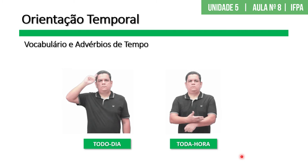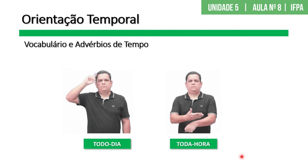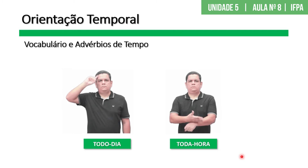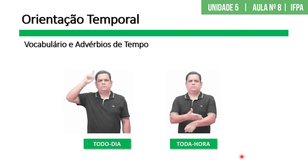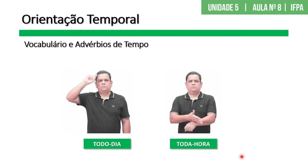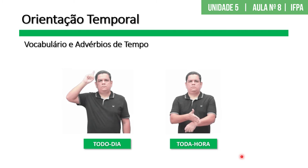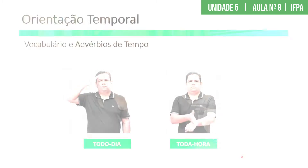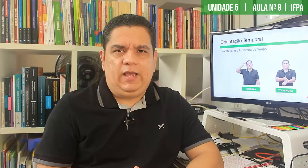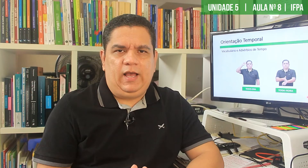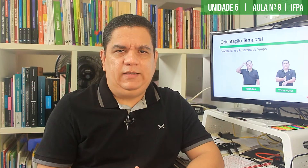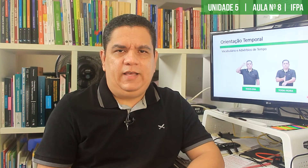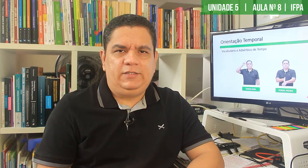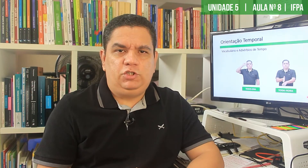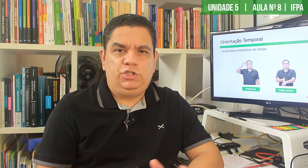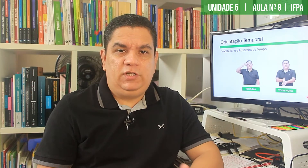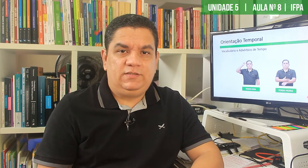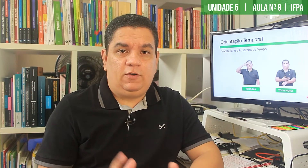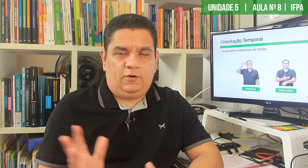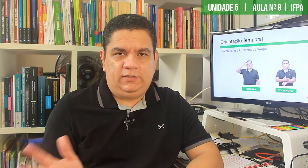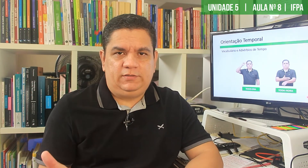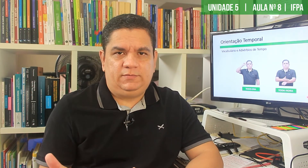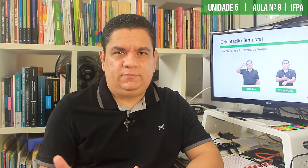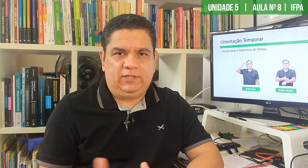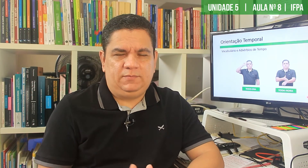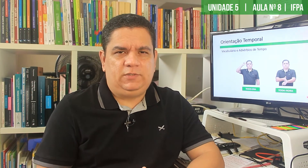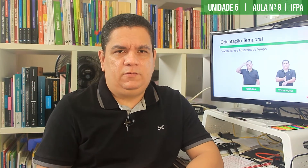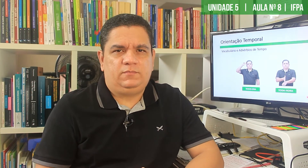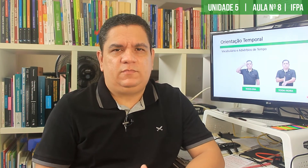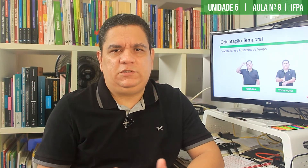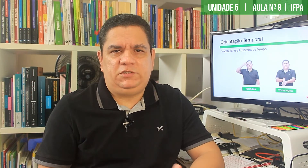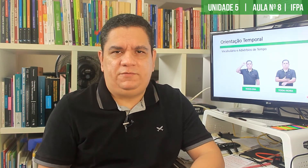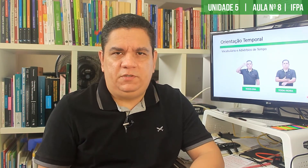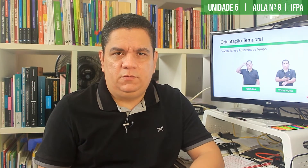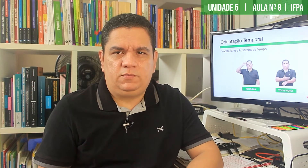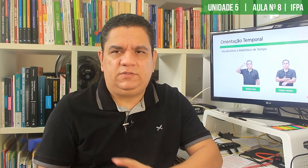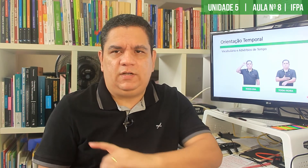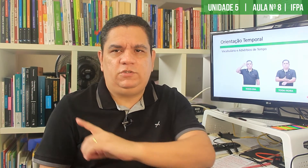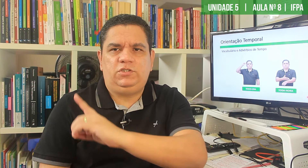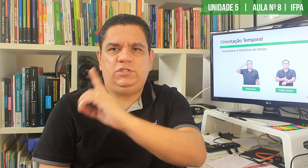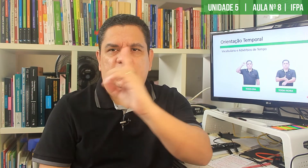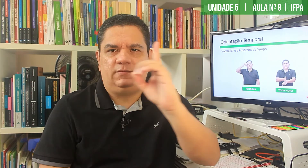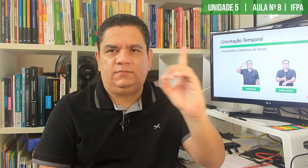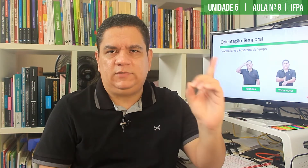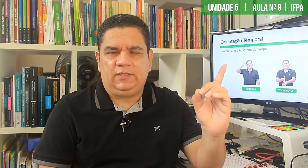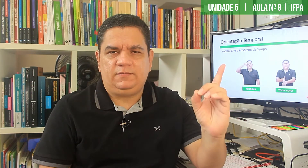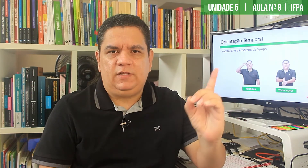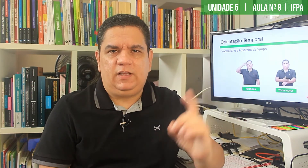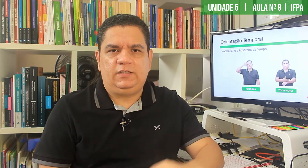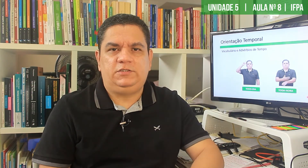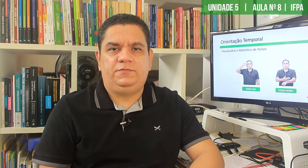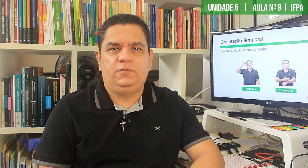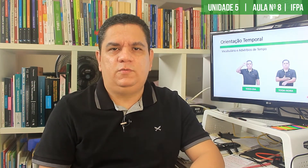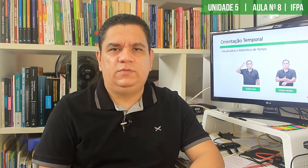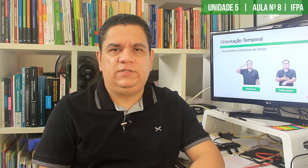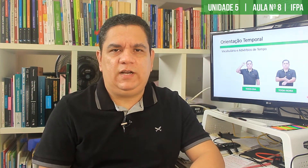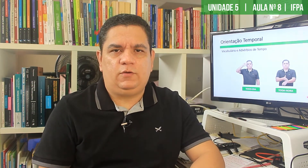tá? A ideia de dias e horas, tá? Então, a gente viu o sinal de dia, tá? A gente viu o sinal